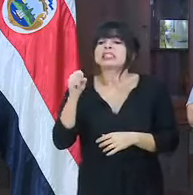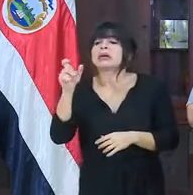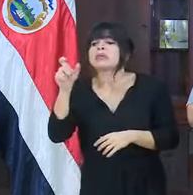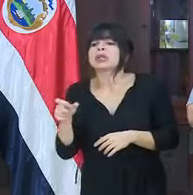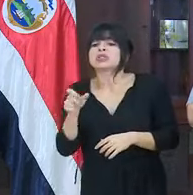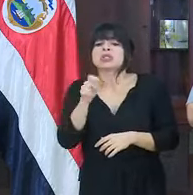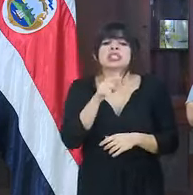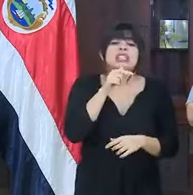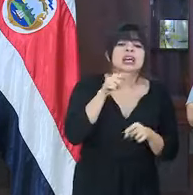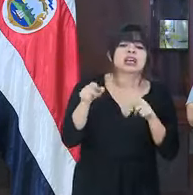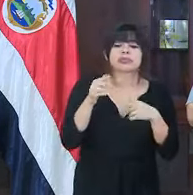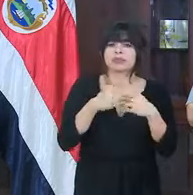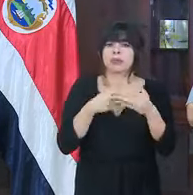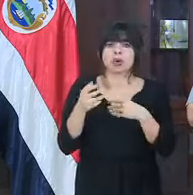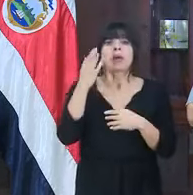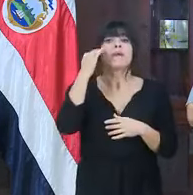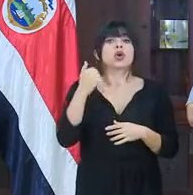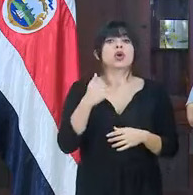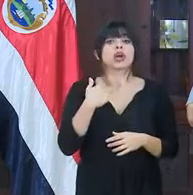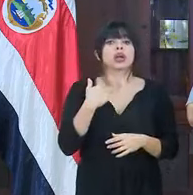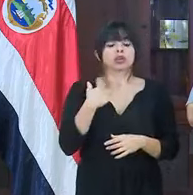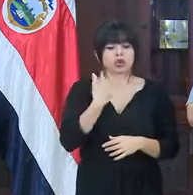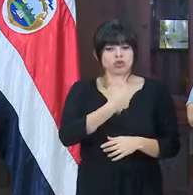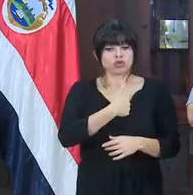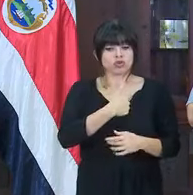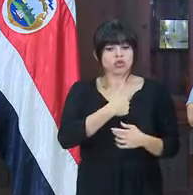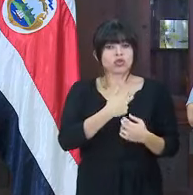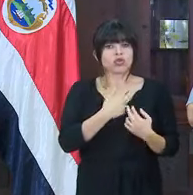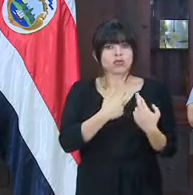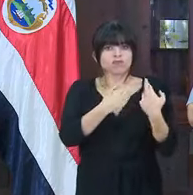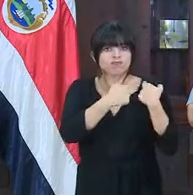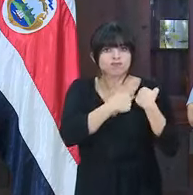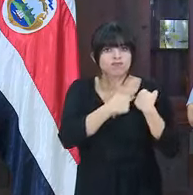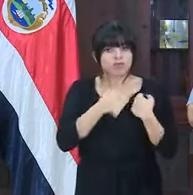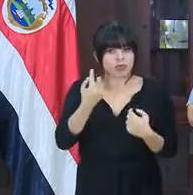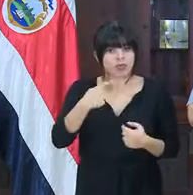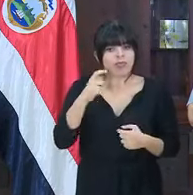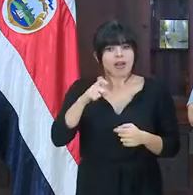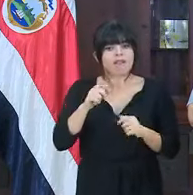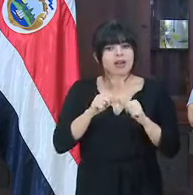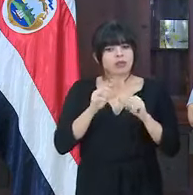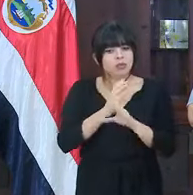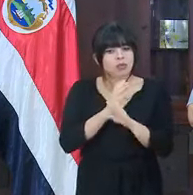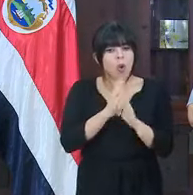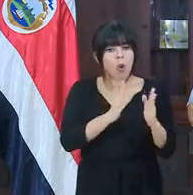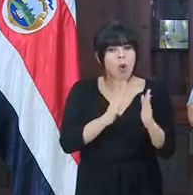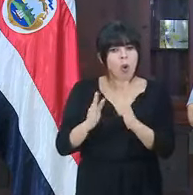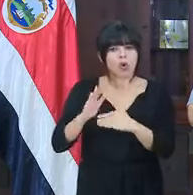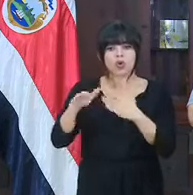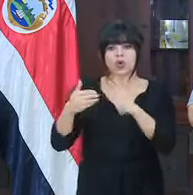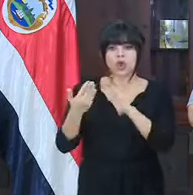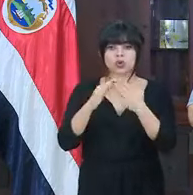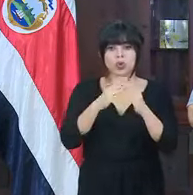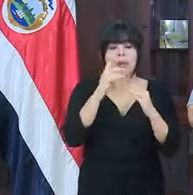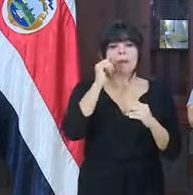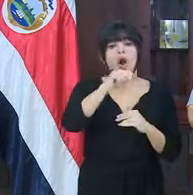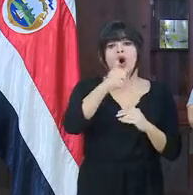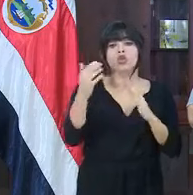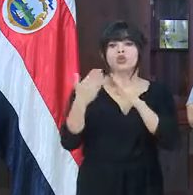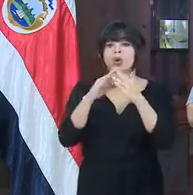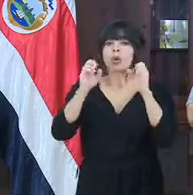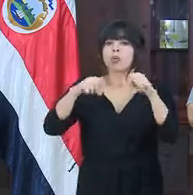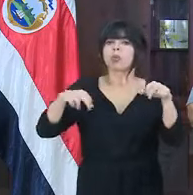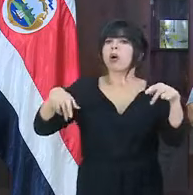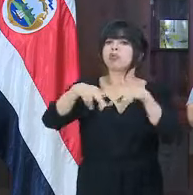la persona. ¿Por qué? Porque es nuestro deber mantener el orden público de la ciudadanía para que el resto de los ciudadanos puedan